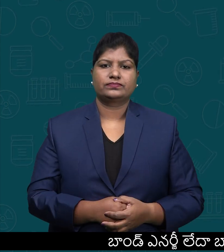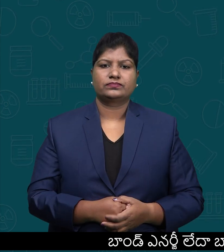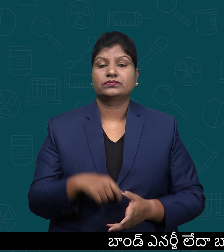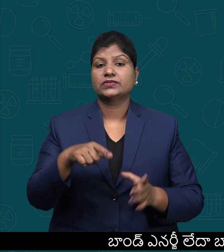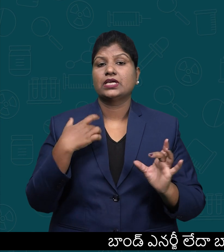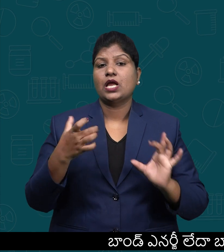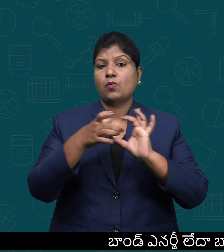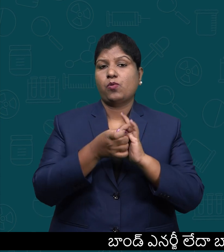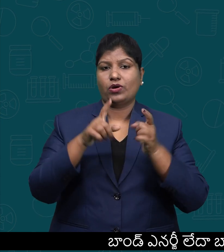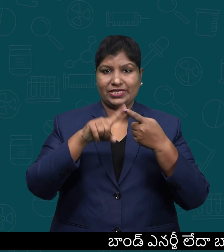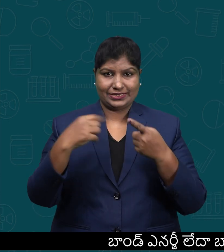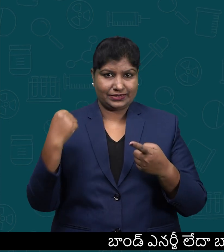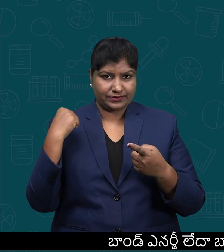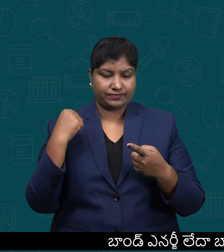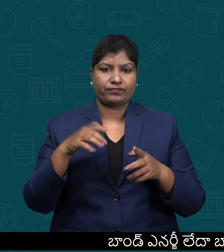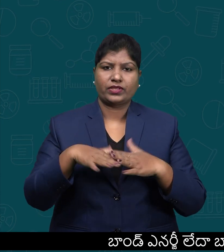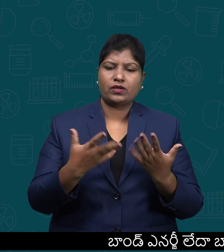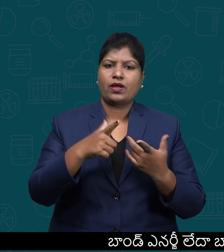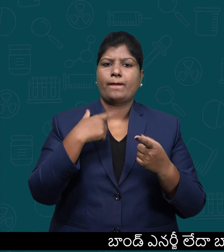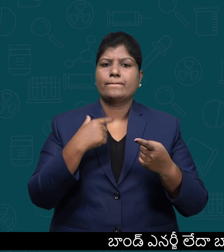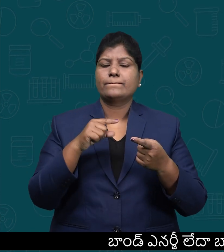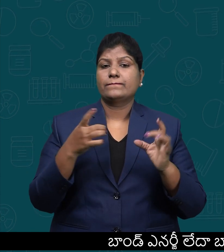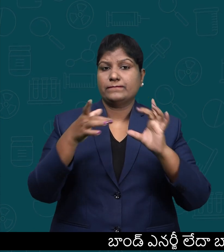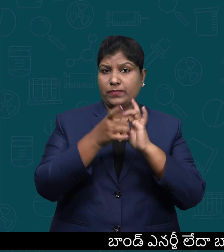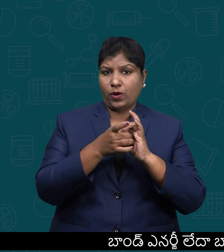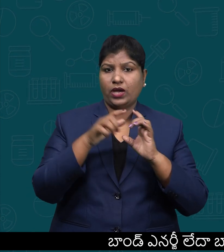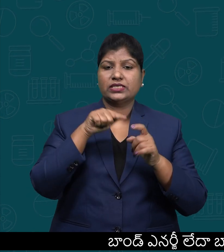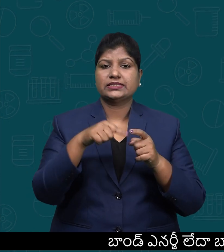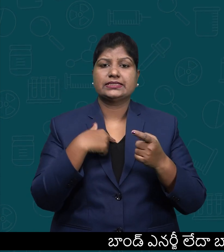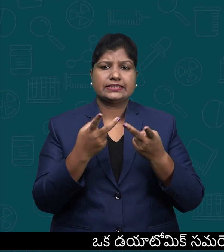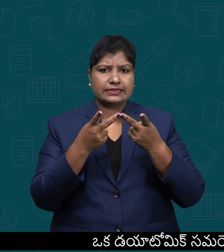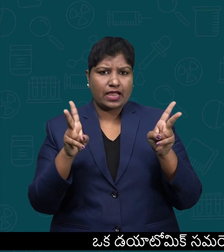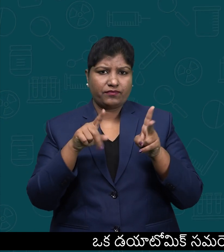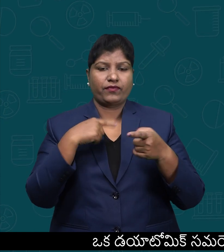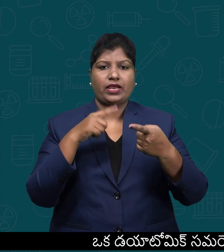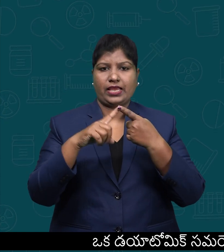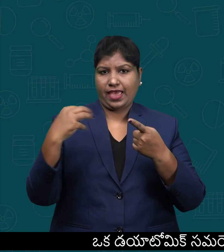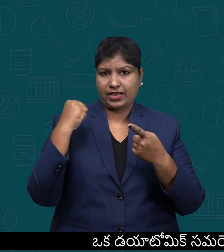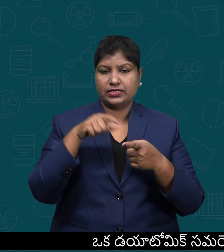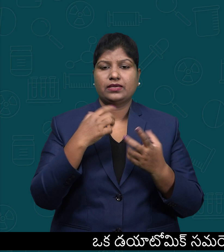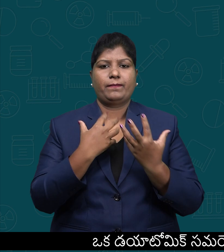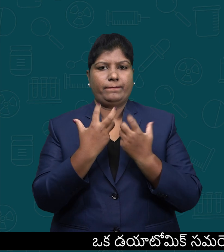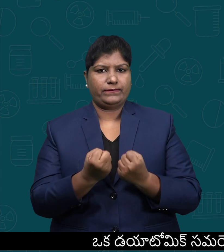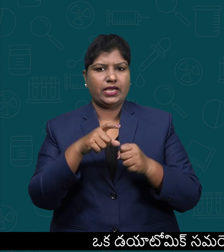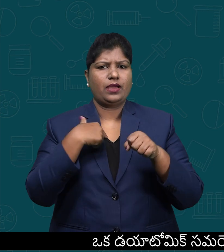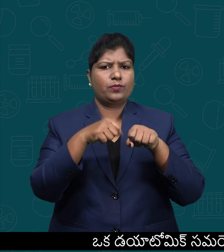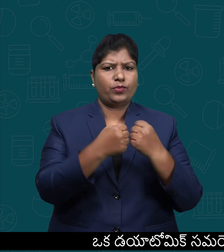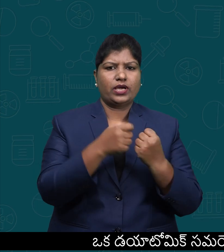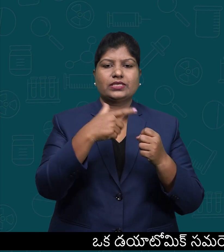బాండ్ ఎనర్జీ లేదా బాండ్ డిసోసియేషన్ ఎనర్జీ అనేది ఒక డయాటోమిక్ సమయోజనీయ సమ్మేళనం